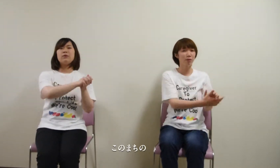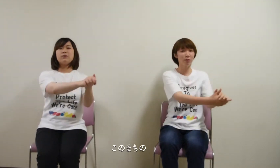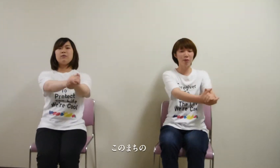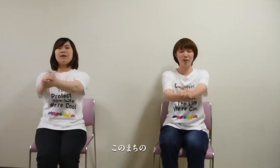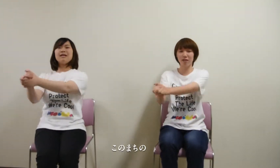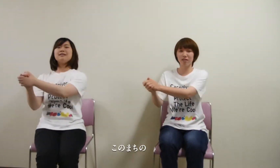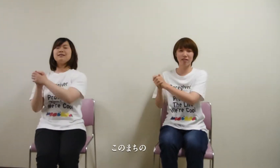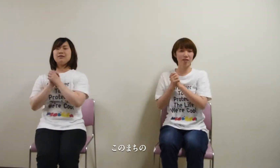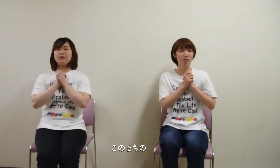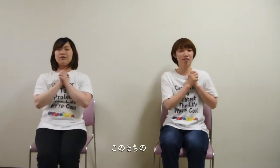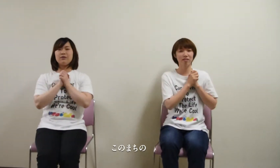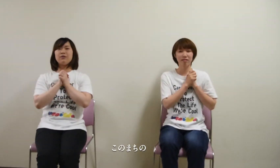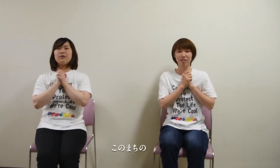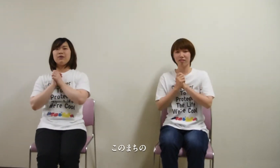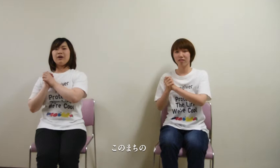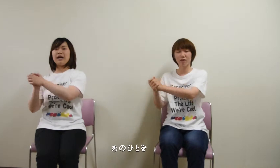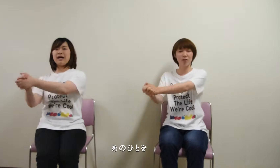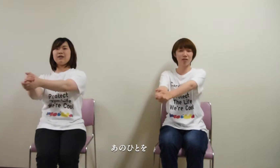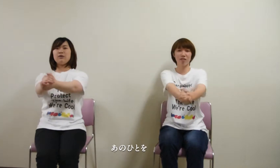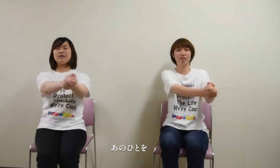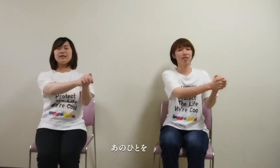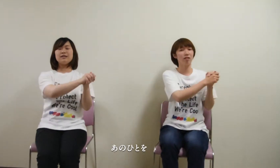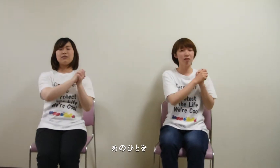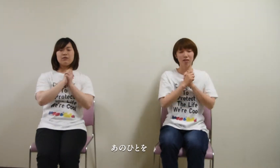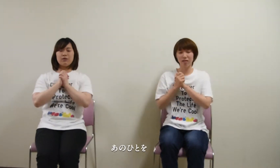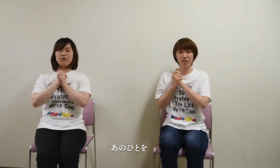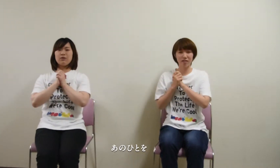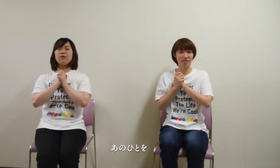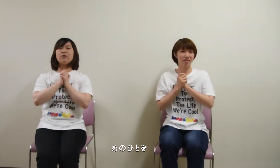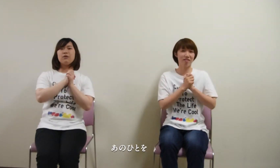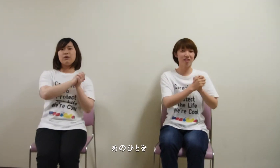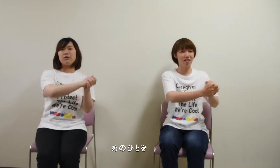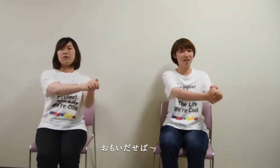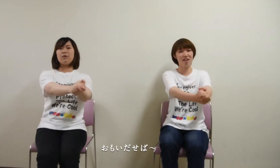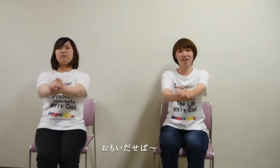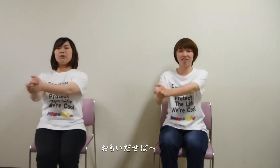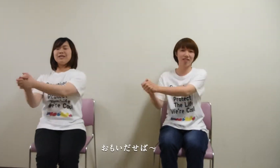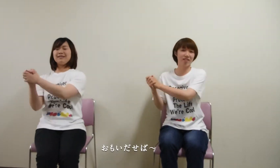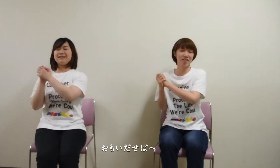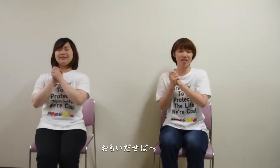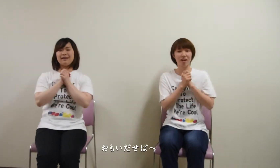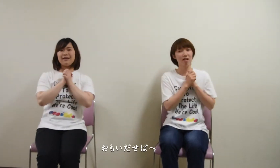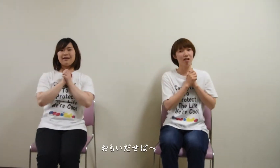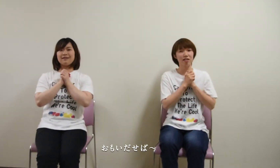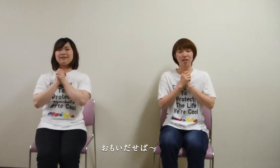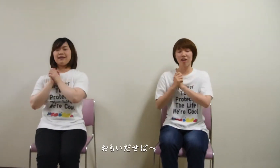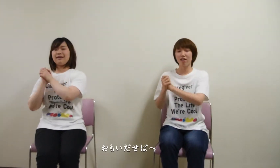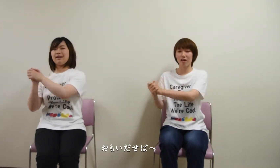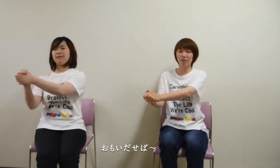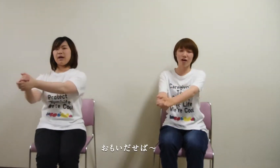この街のあの人を思い出せば、